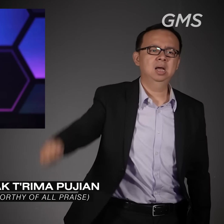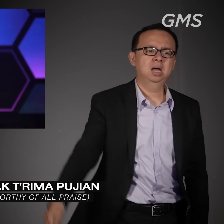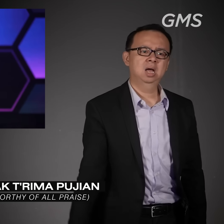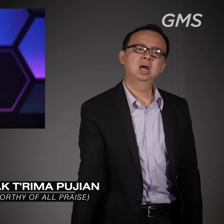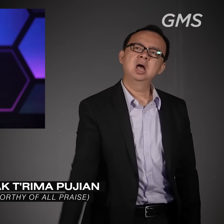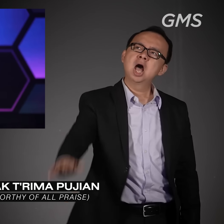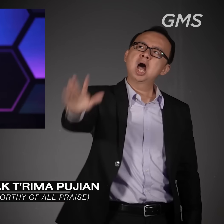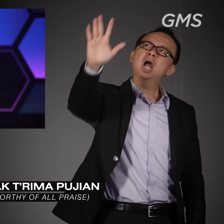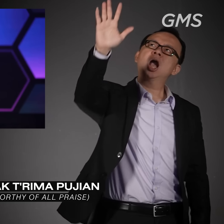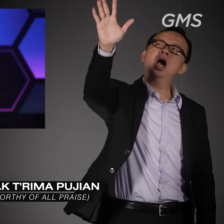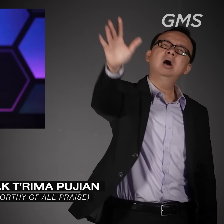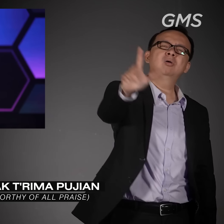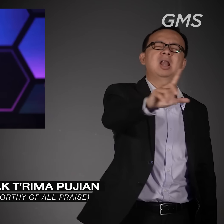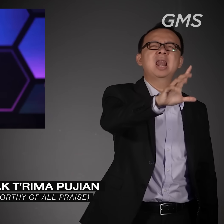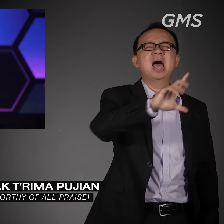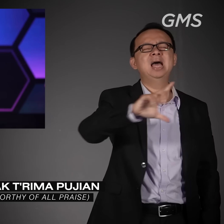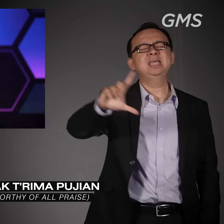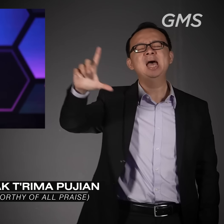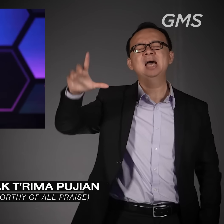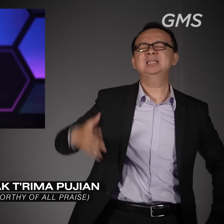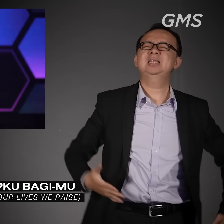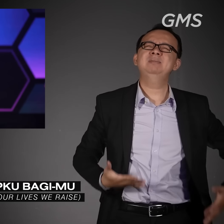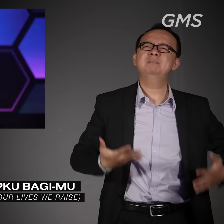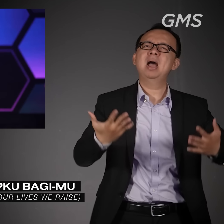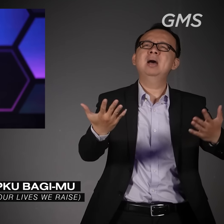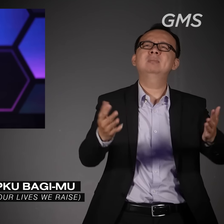Kau layak terima pujian,